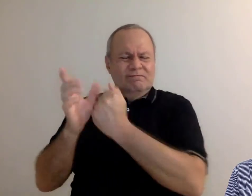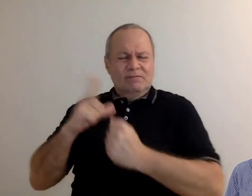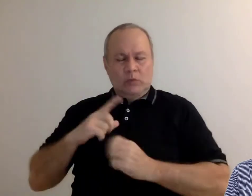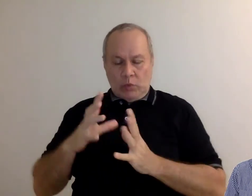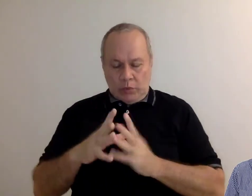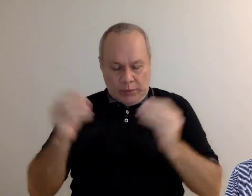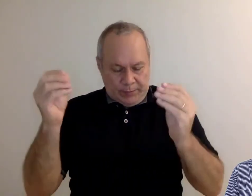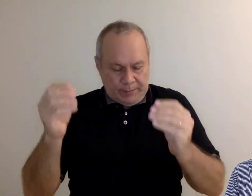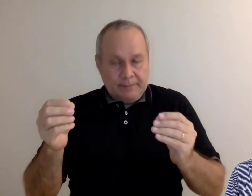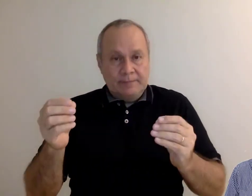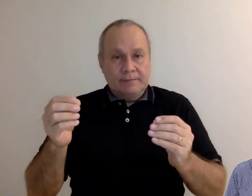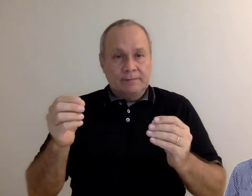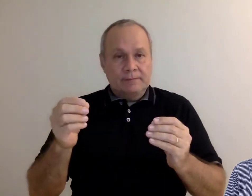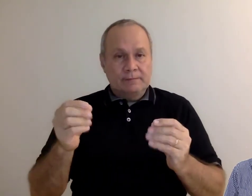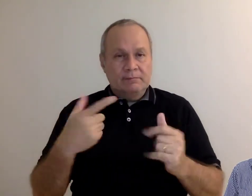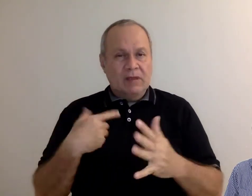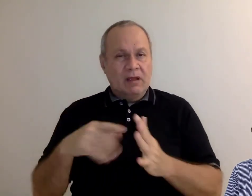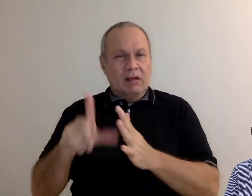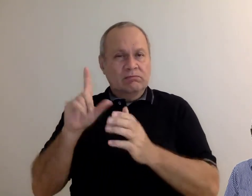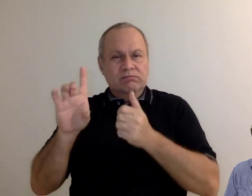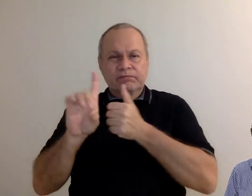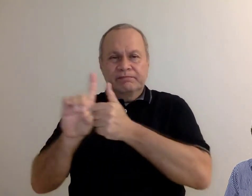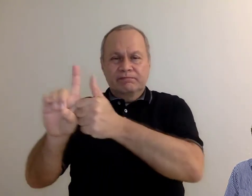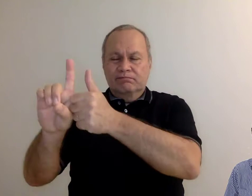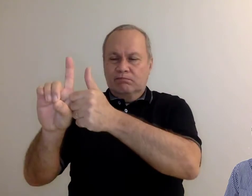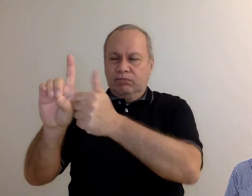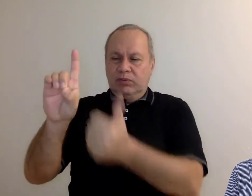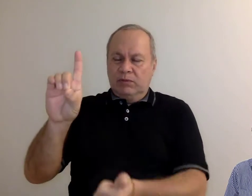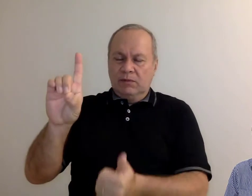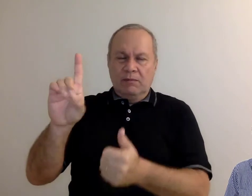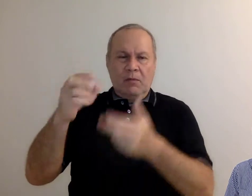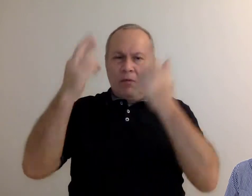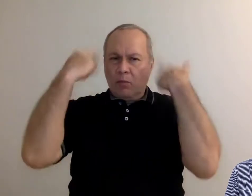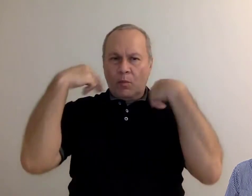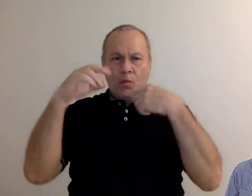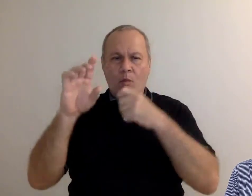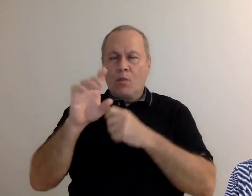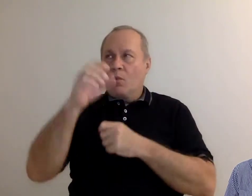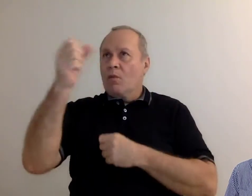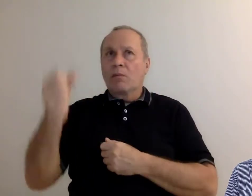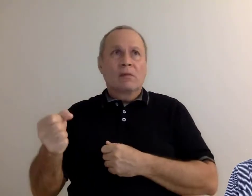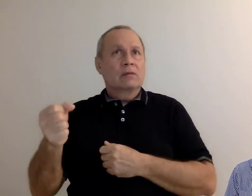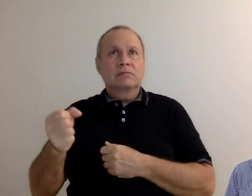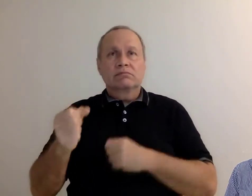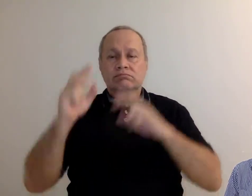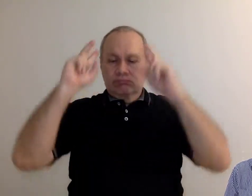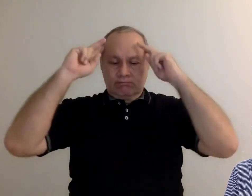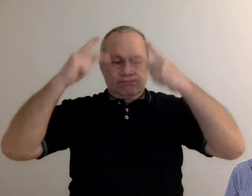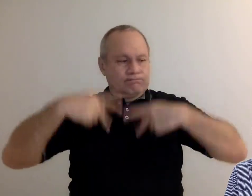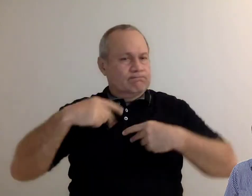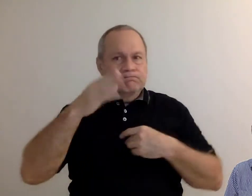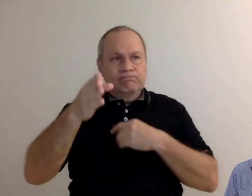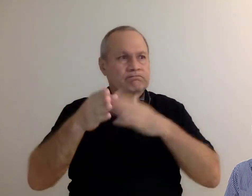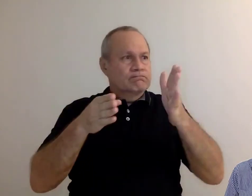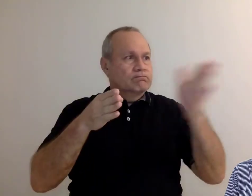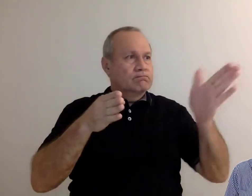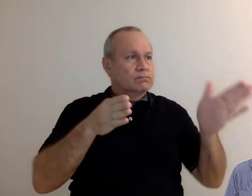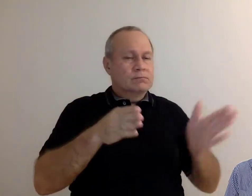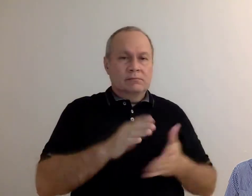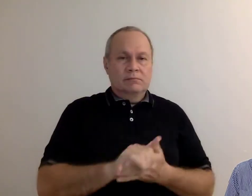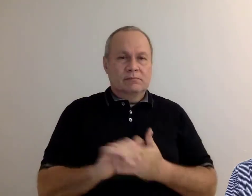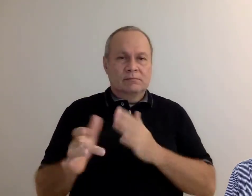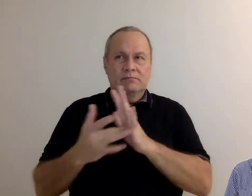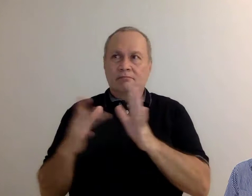nós andávamos desgarrados, como ovelhas, cada um se desviava pelo seu caminho, mas o Senhor